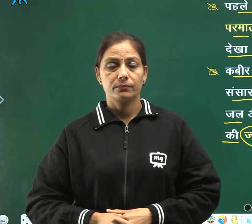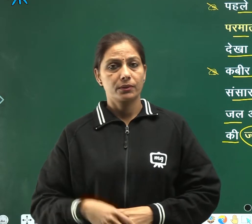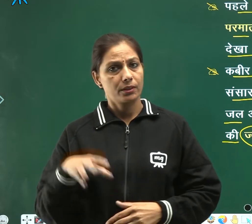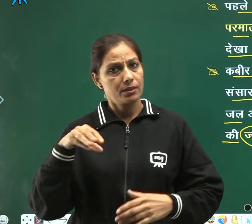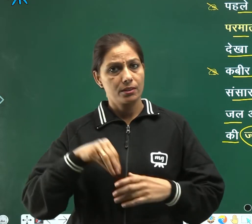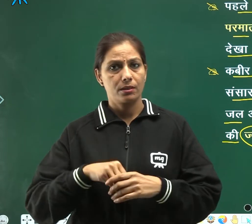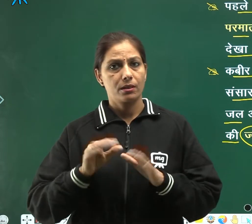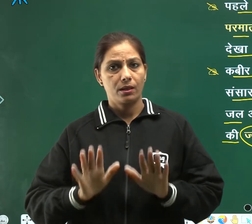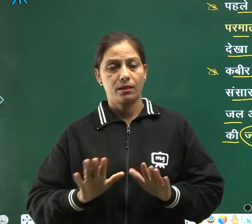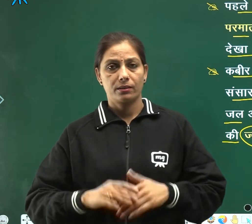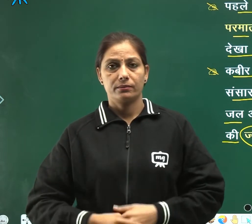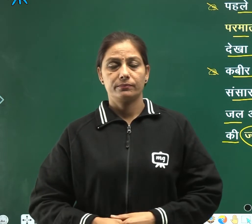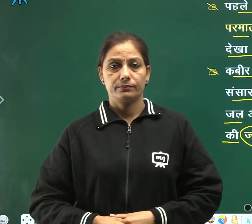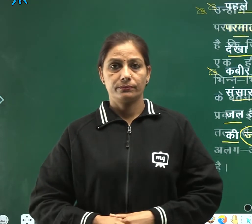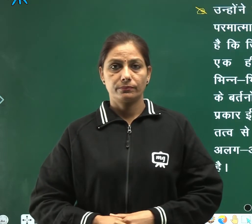विद्यमान है।